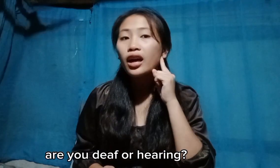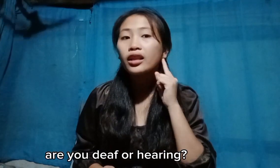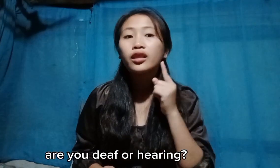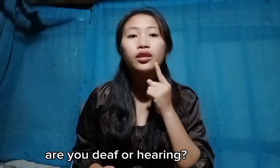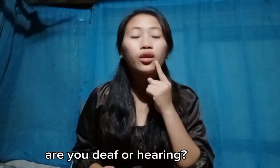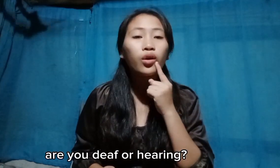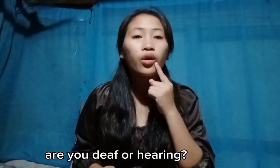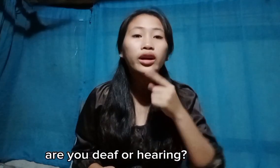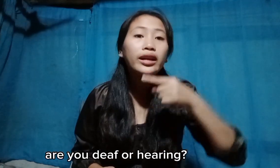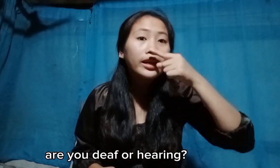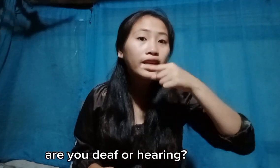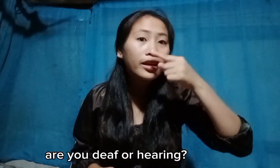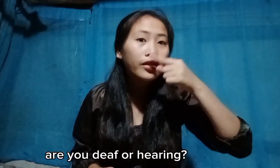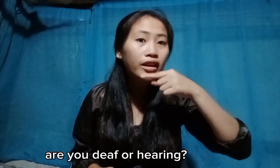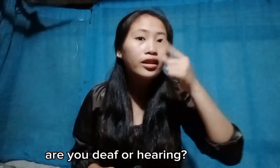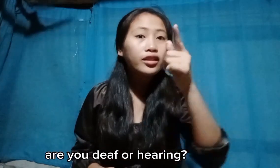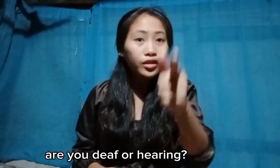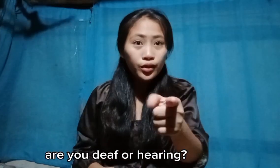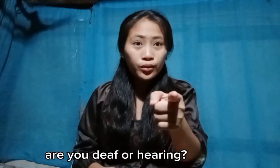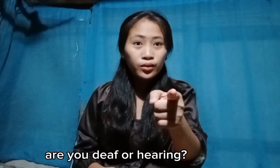deaf or hearing? You?